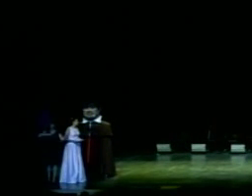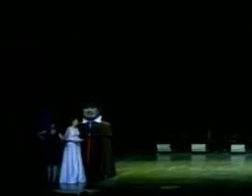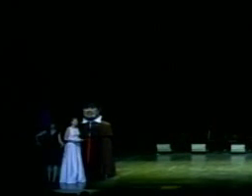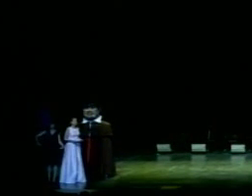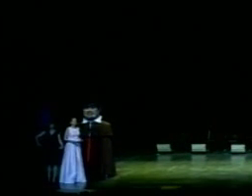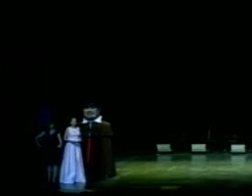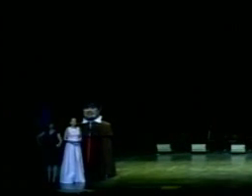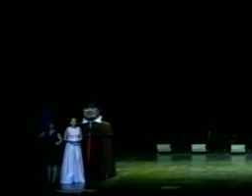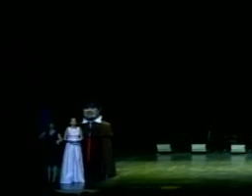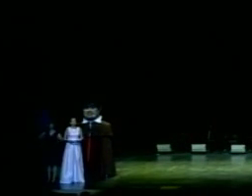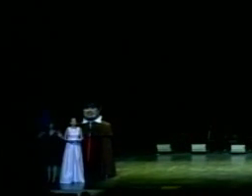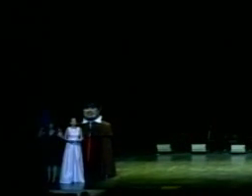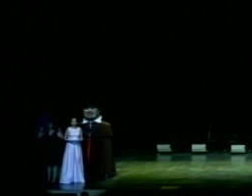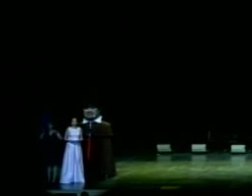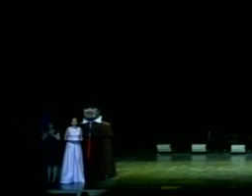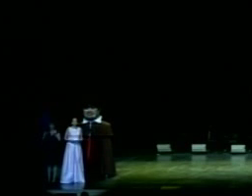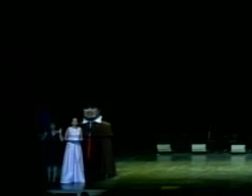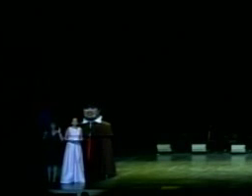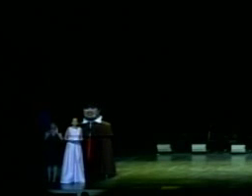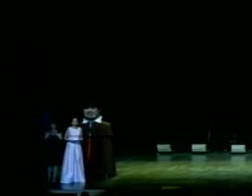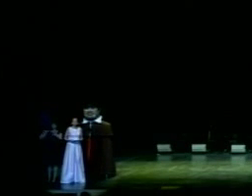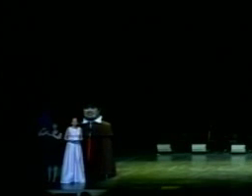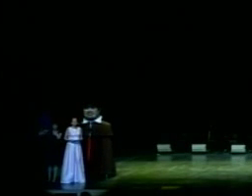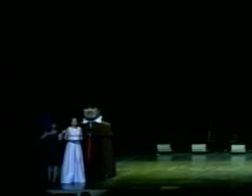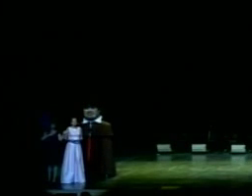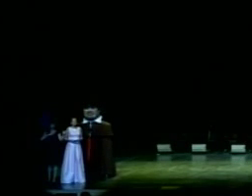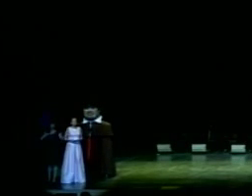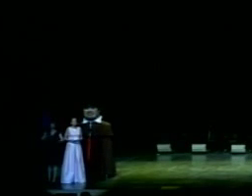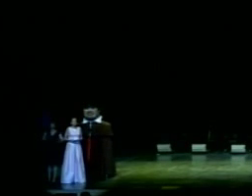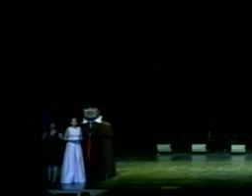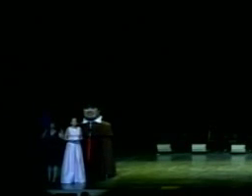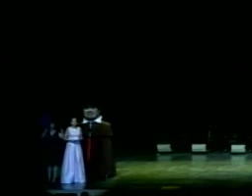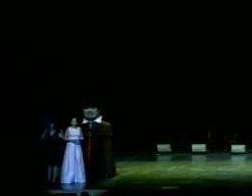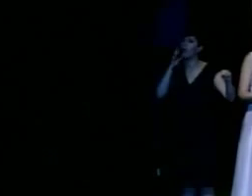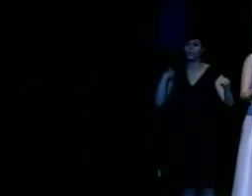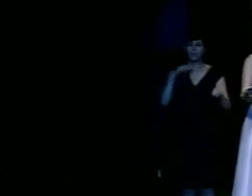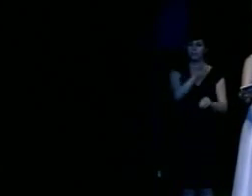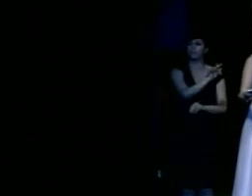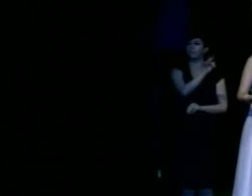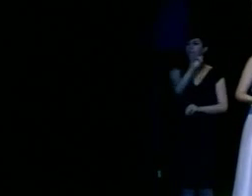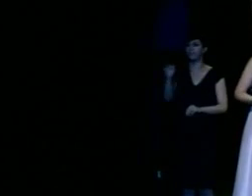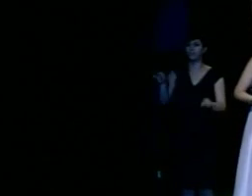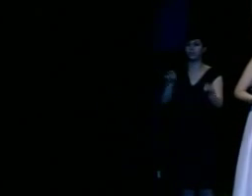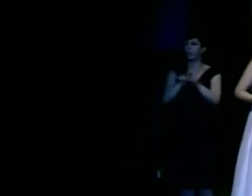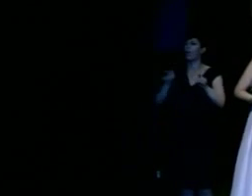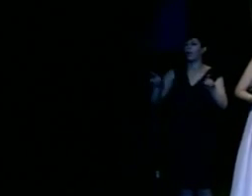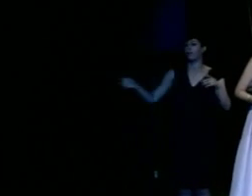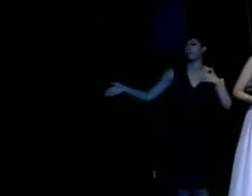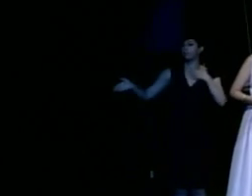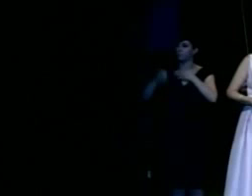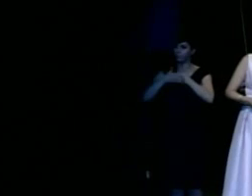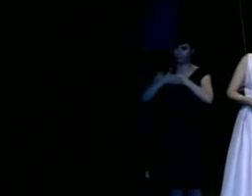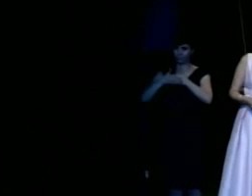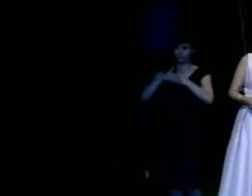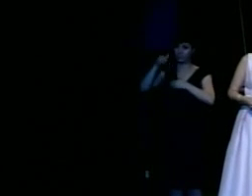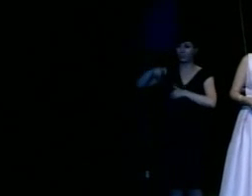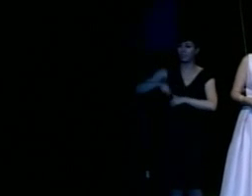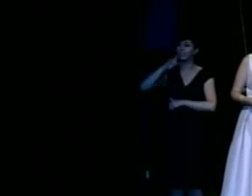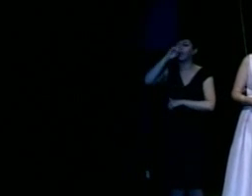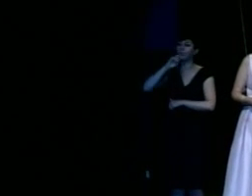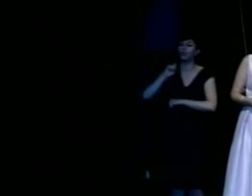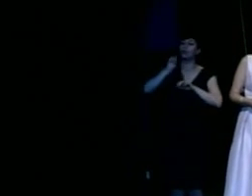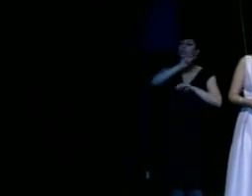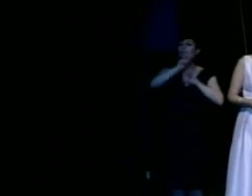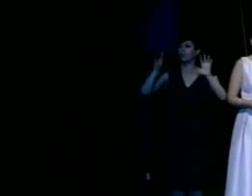De Burgos, del símbolo del folclore burgalés, vamos ya a dar paso a la ceremonia de clausura de esta